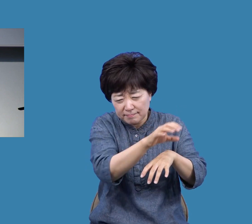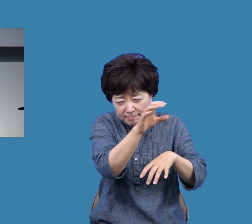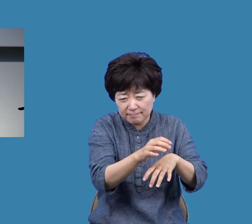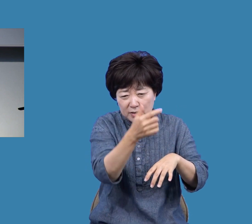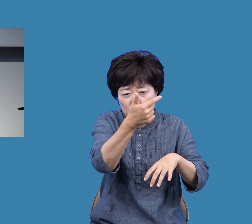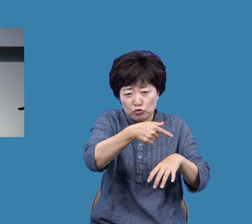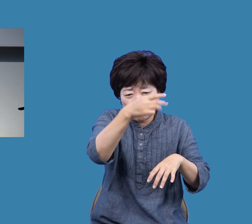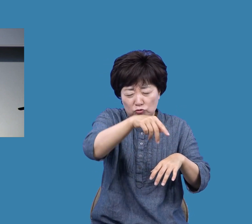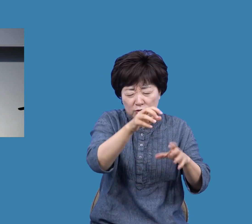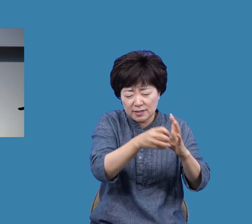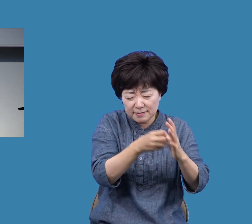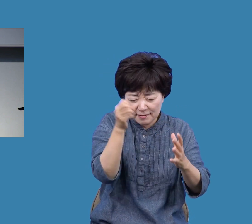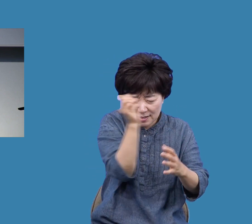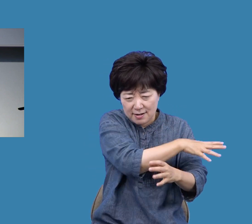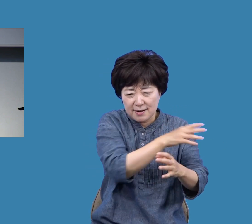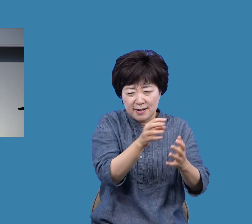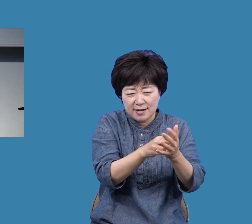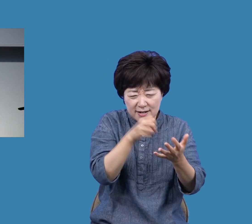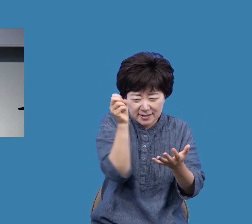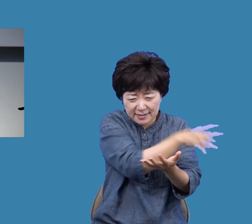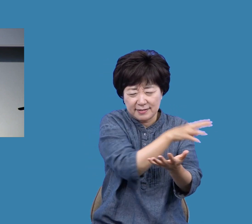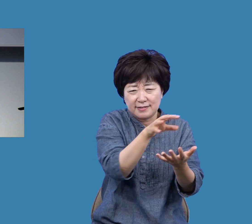돼요.